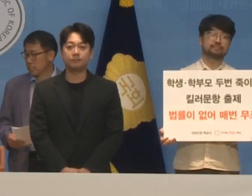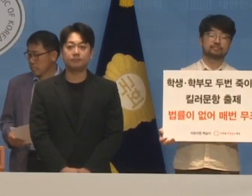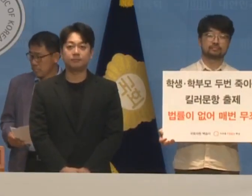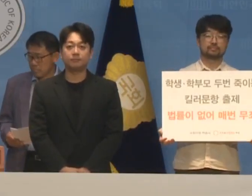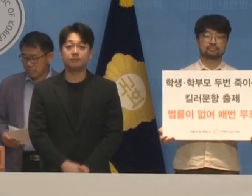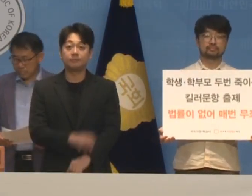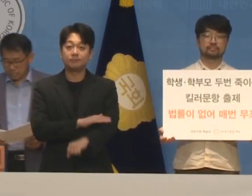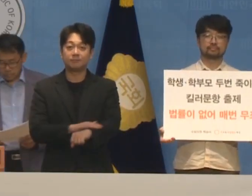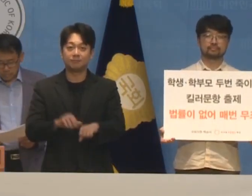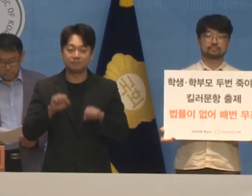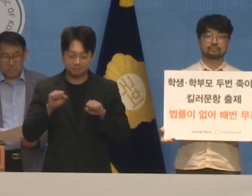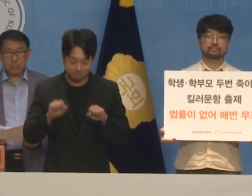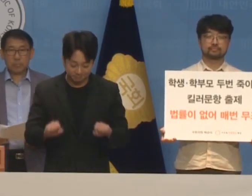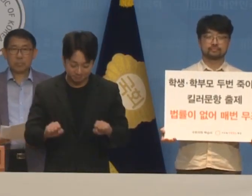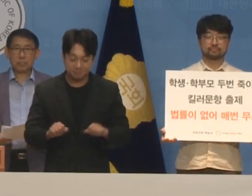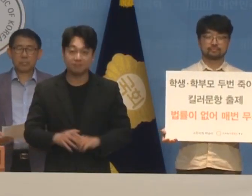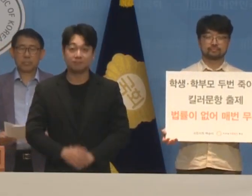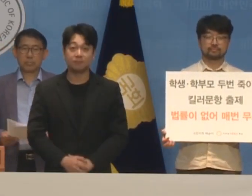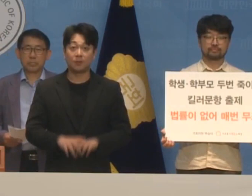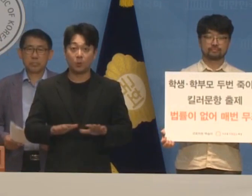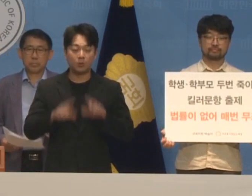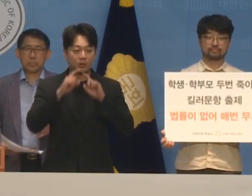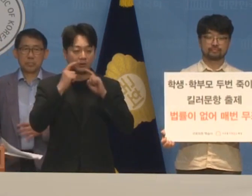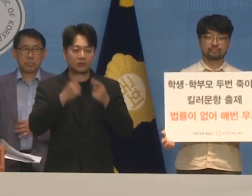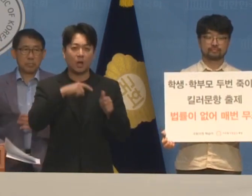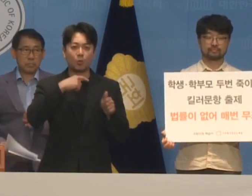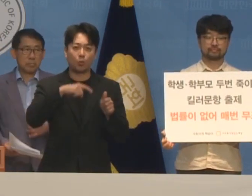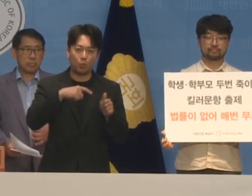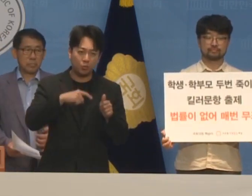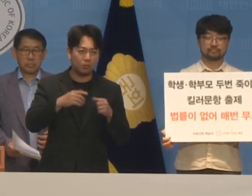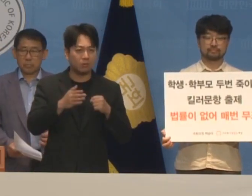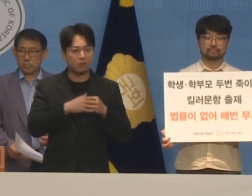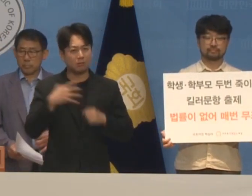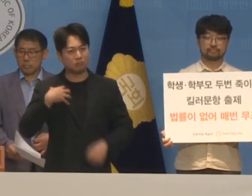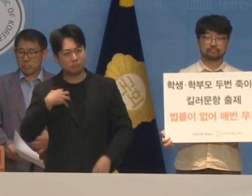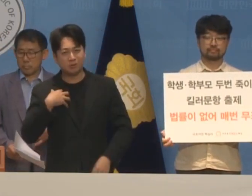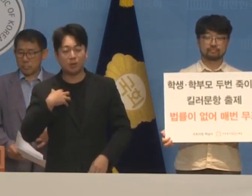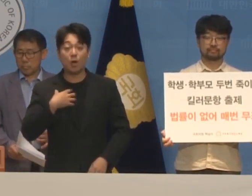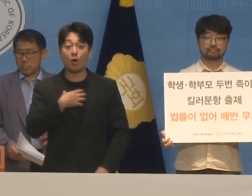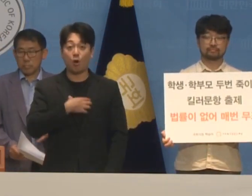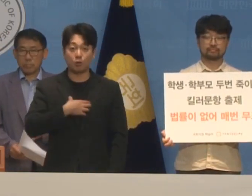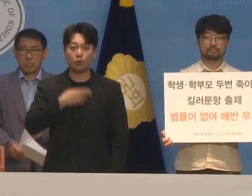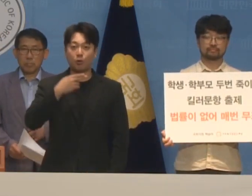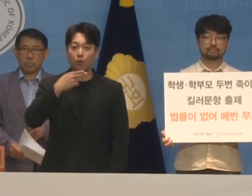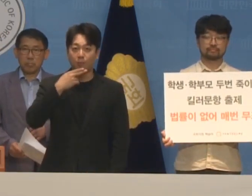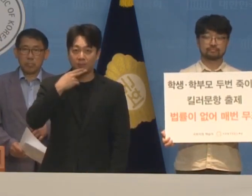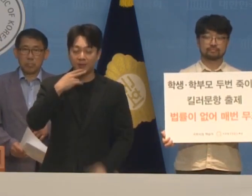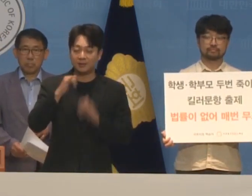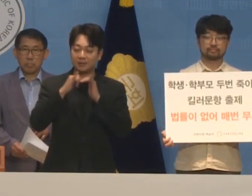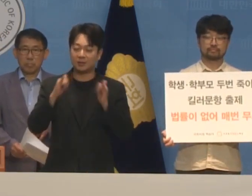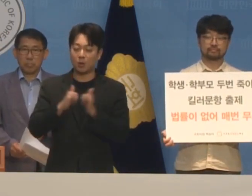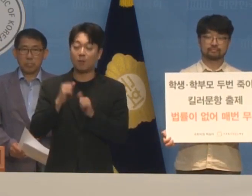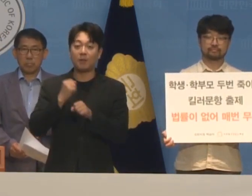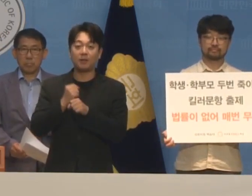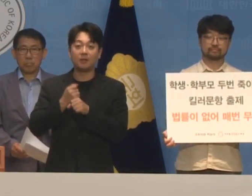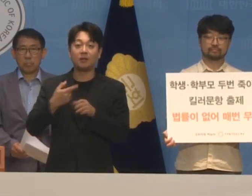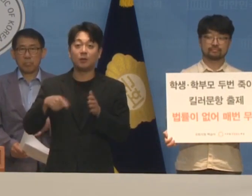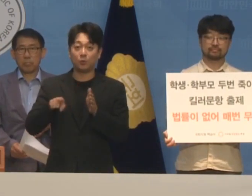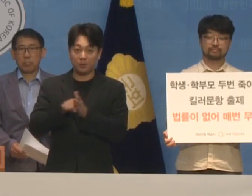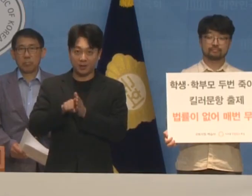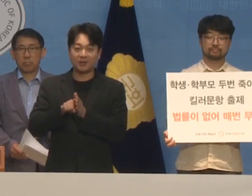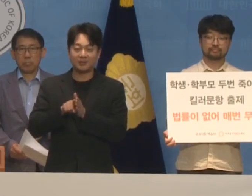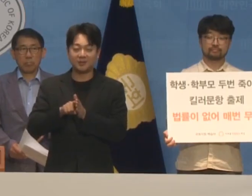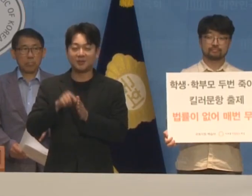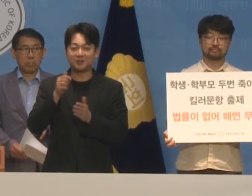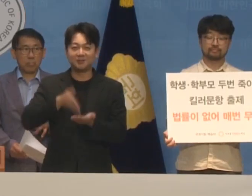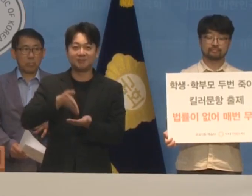네, 안녕하세요. 오늘 사교육 걱정 없는 세상과 저희 백승아 의원실에서 공동 주최로 기자회견을